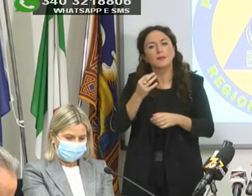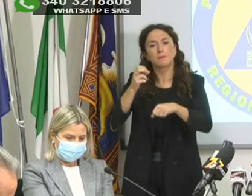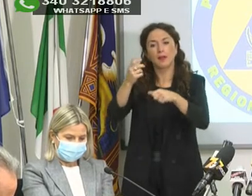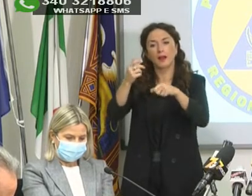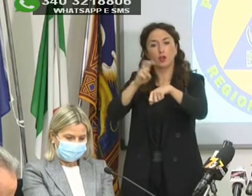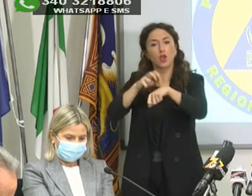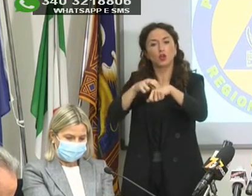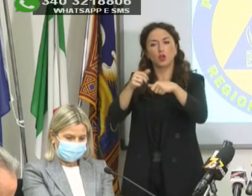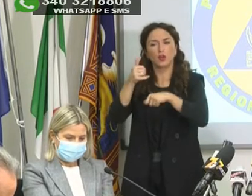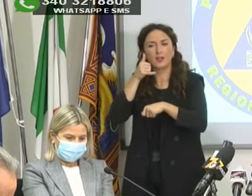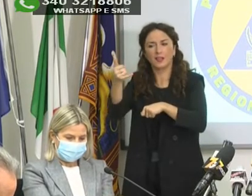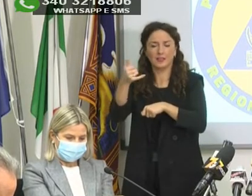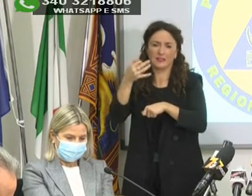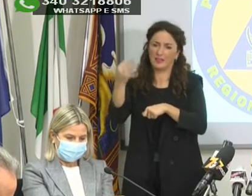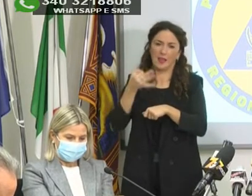medico.